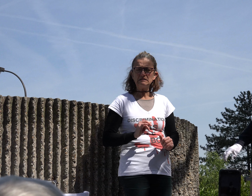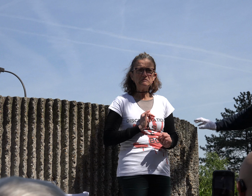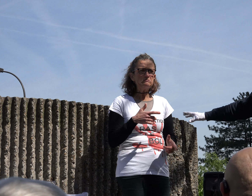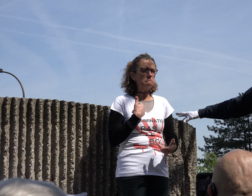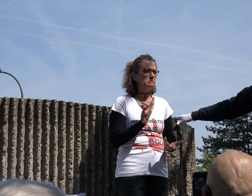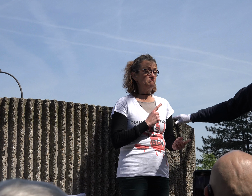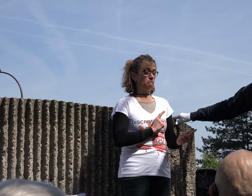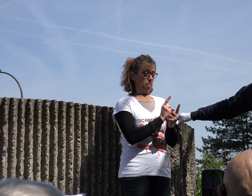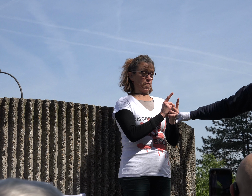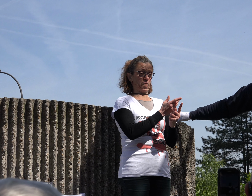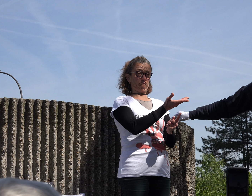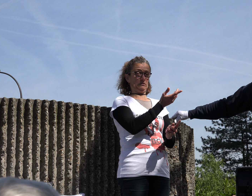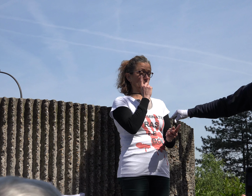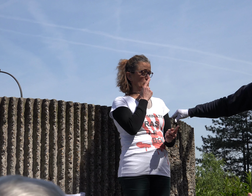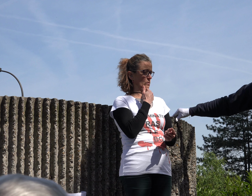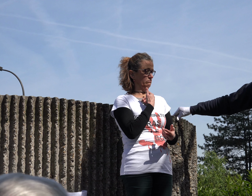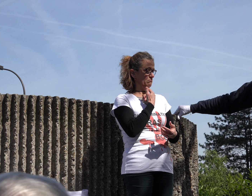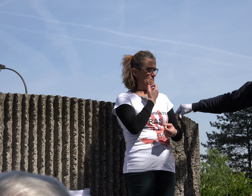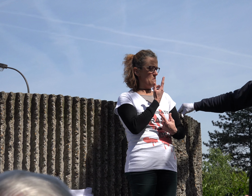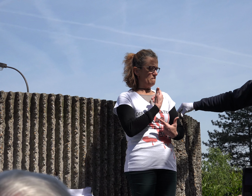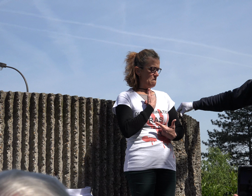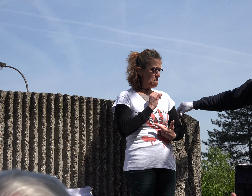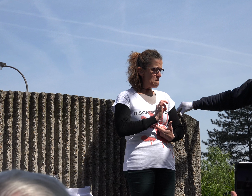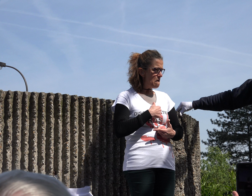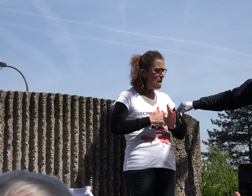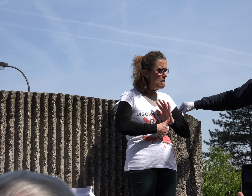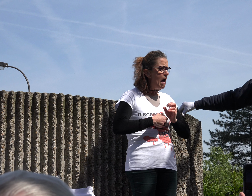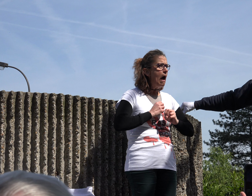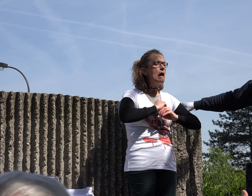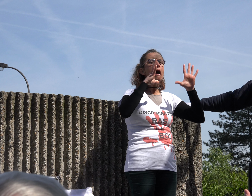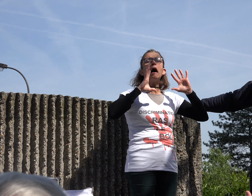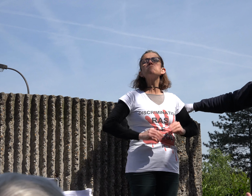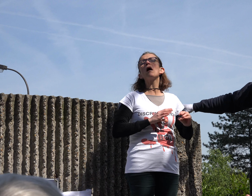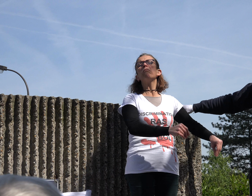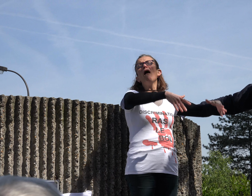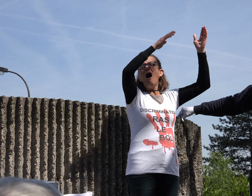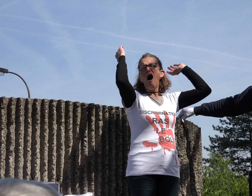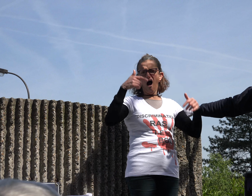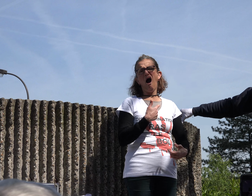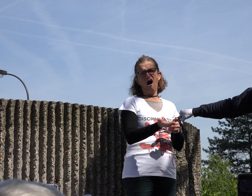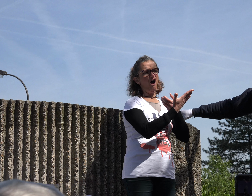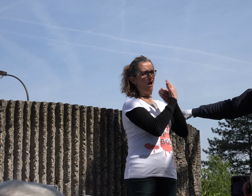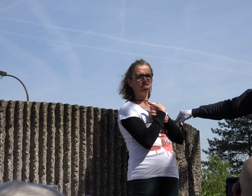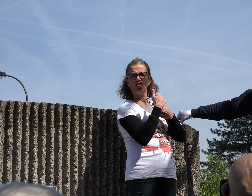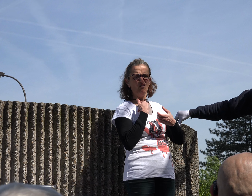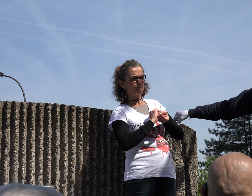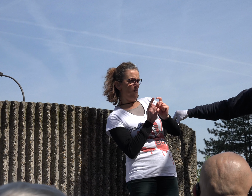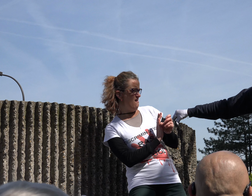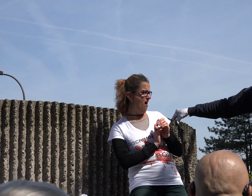j'avais pas ce noyau de la communauté sourde, de la langue des signes, et j'ai découvert des mots et mon identité s'est révélée tout de suite